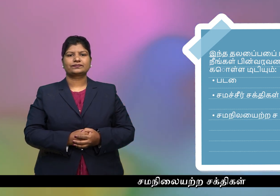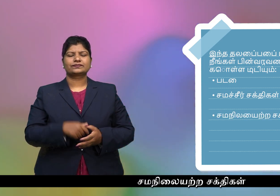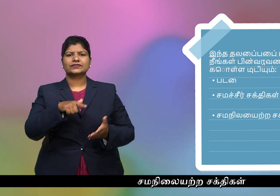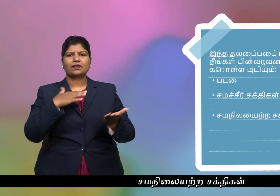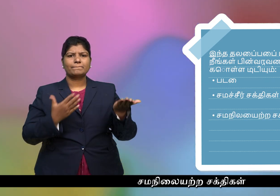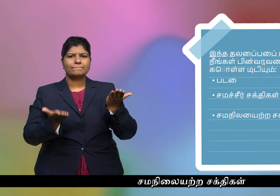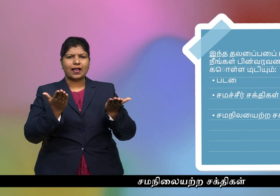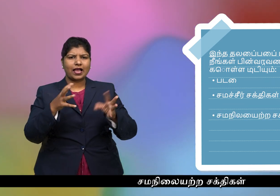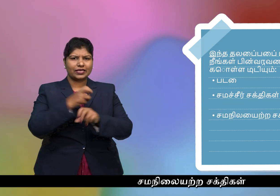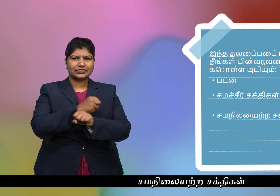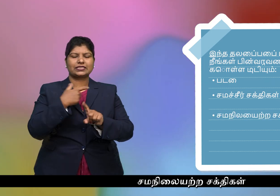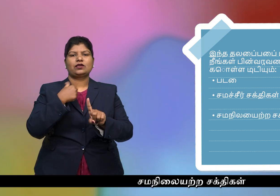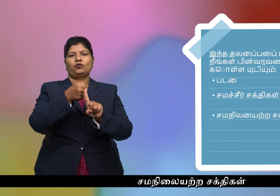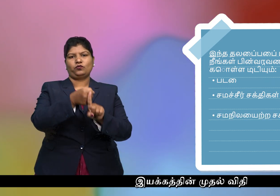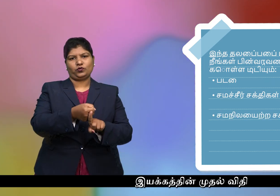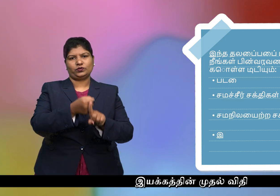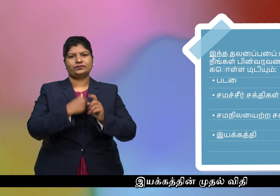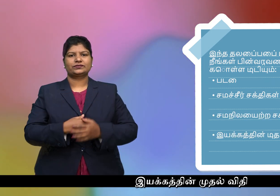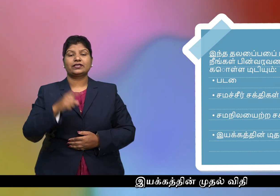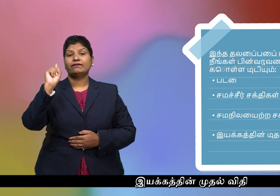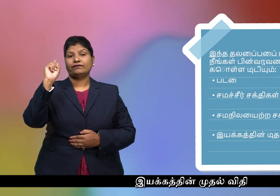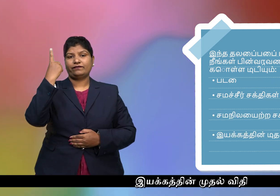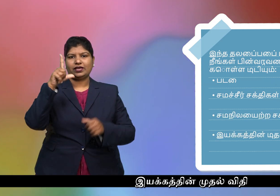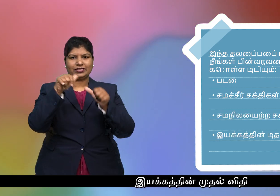சமநிலையற்ற விசைகள், இயக்கத்தின் முதல் விதி,